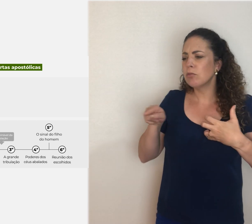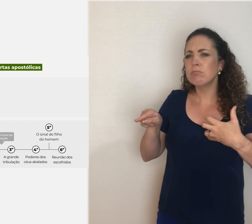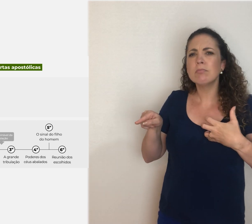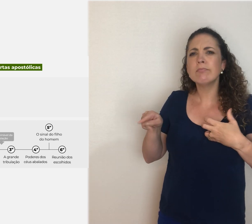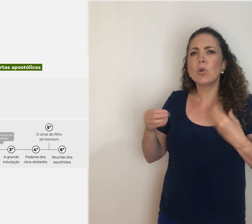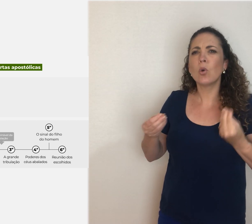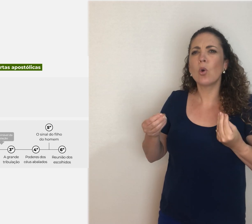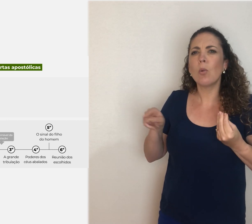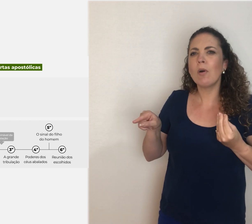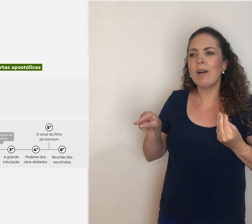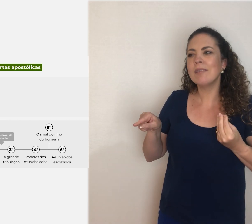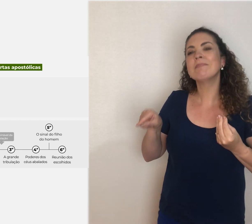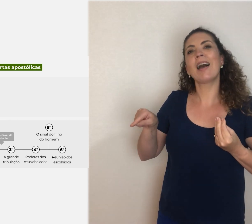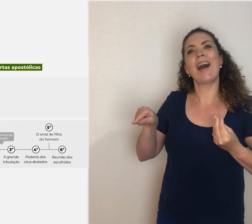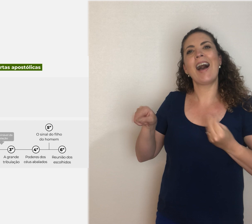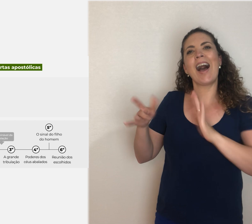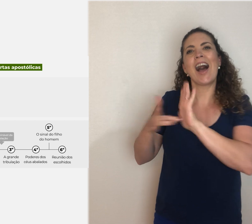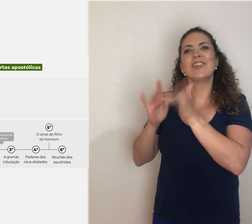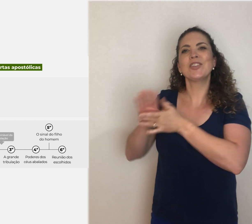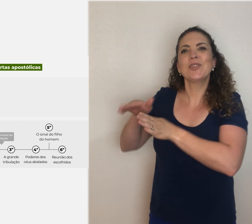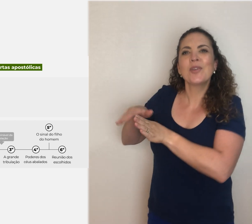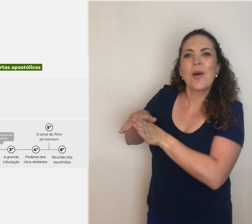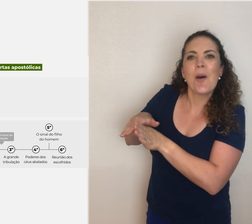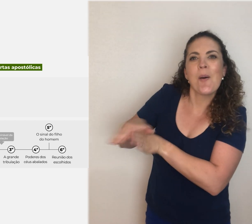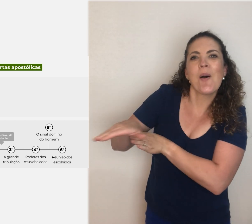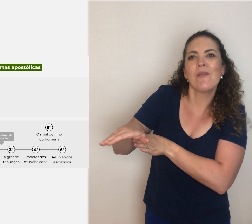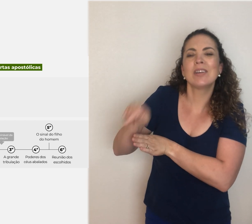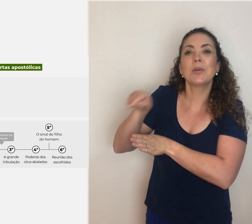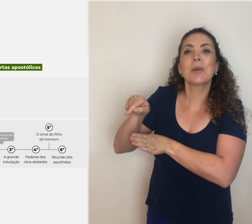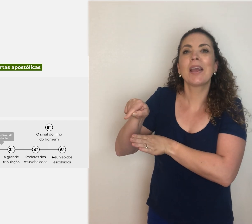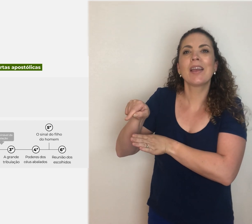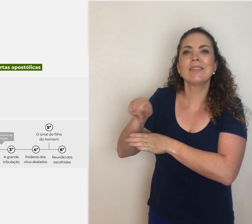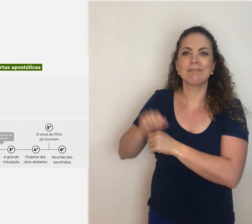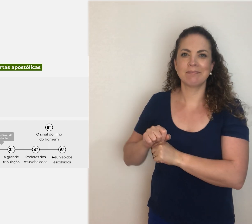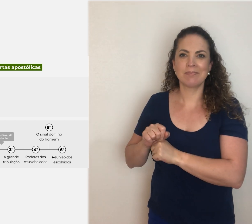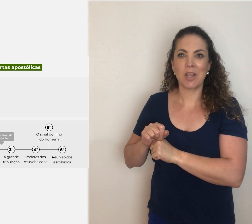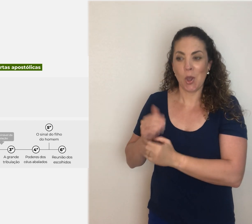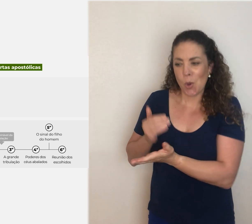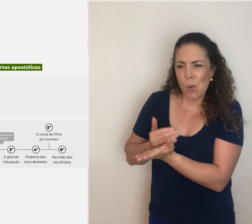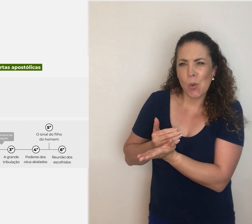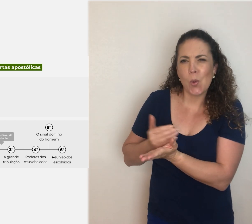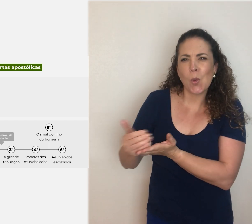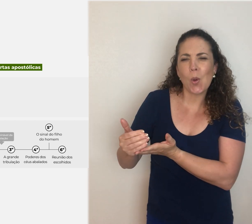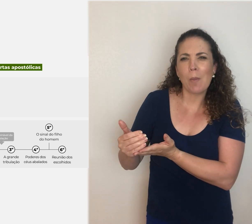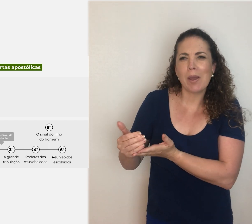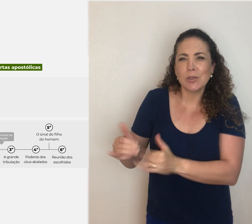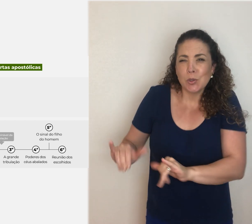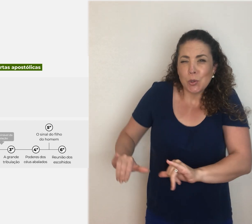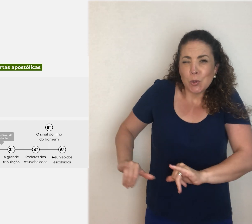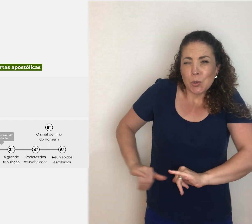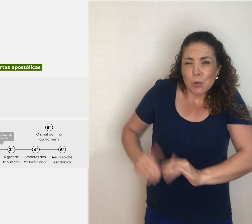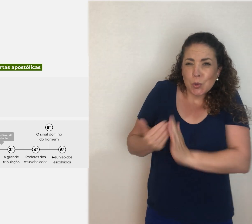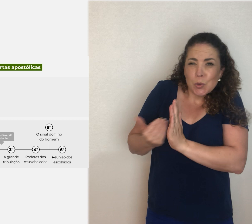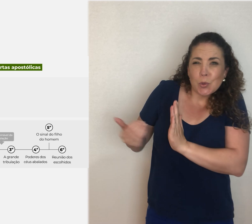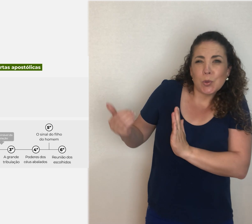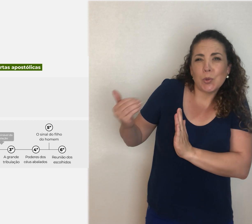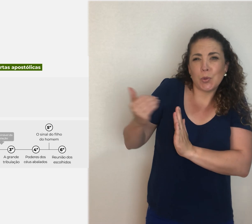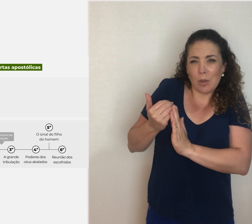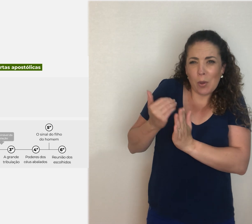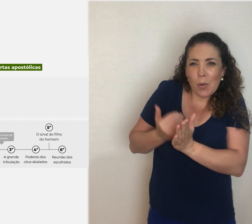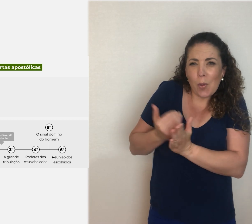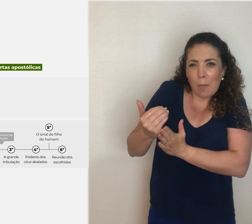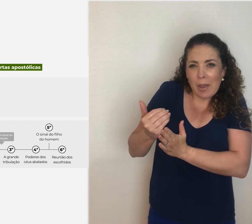com a advertência de Jesus, quando ele fala no princípio das dores, que a iniquidade se multiplicará e